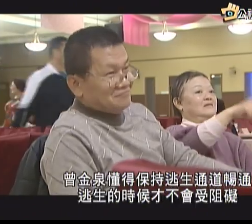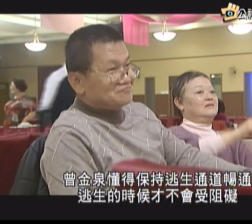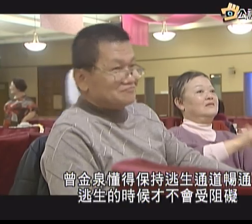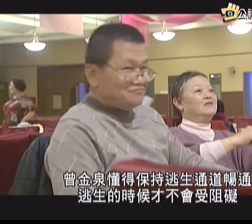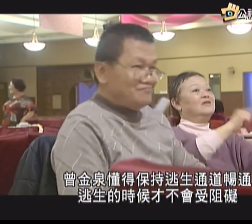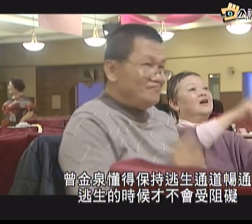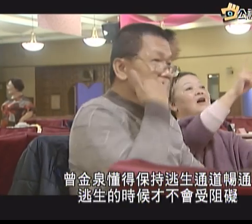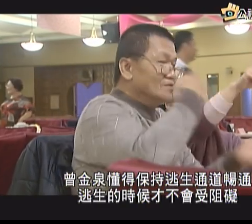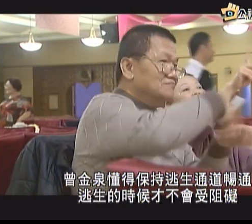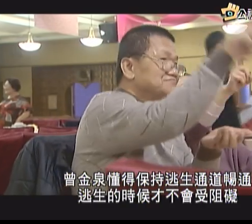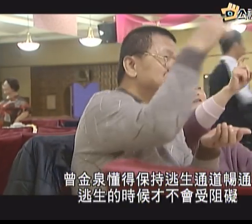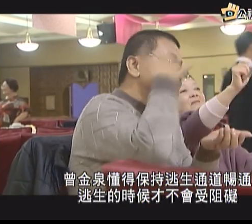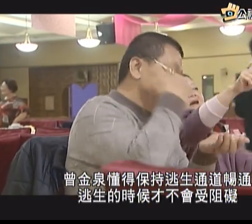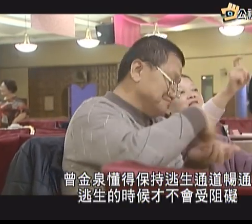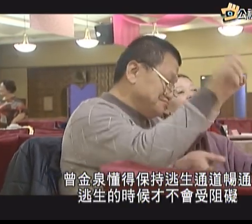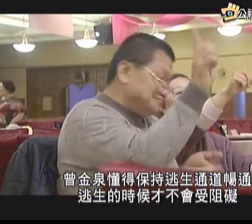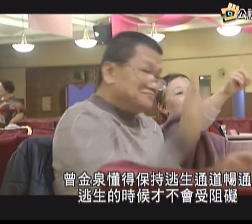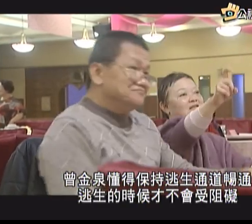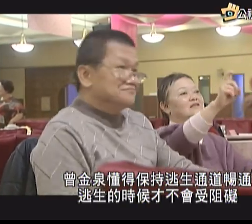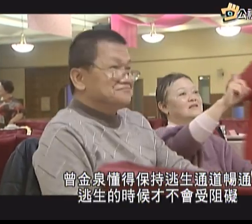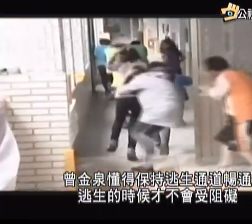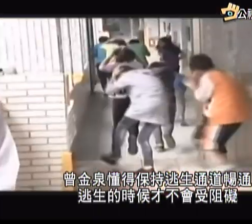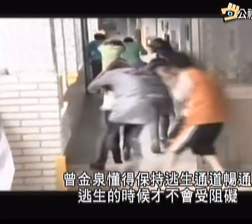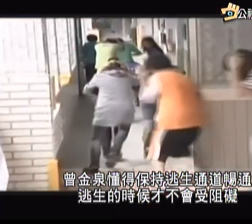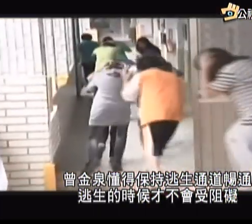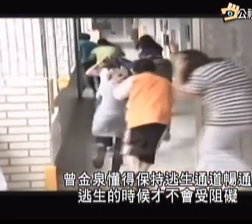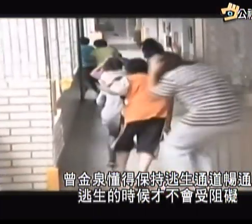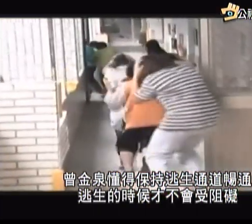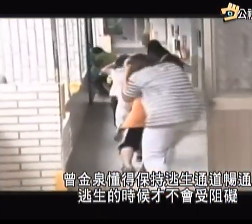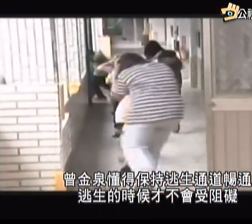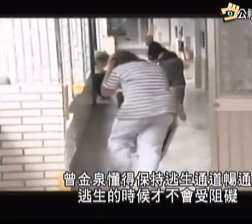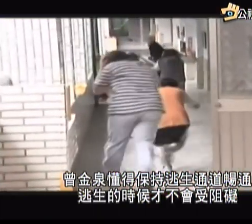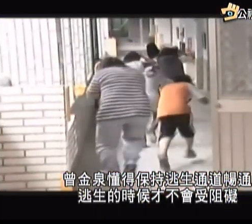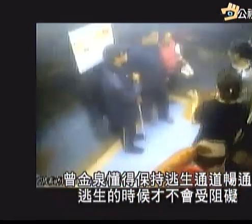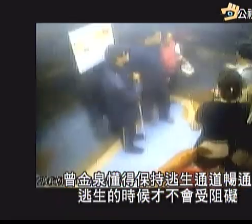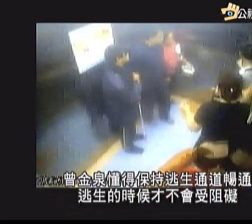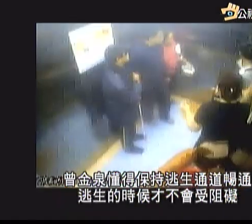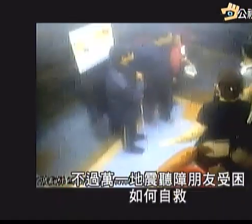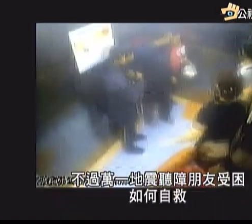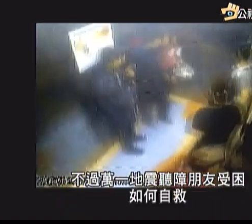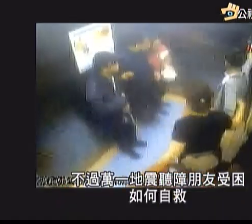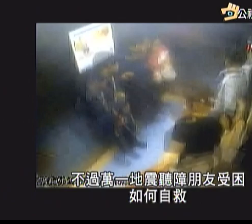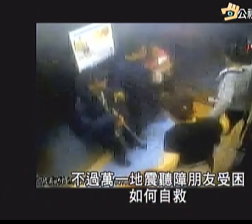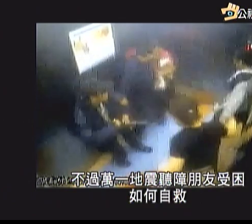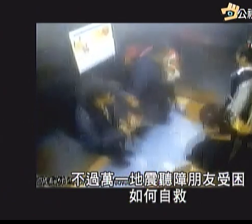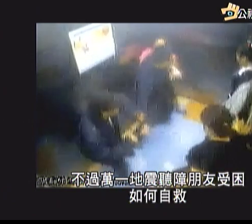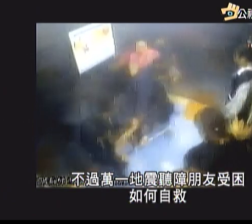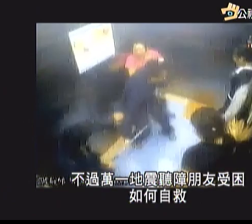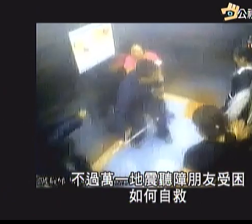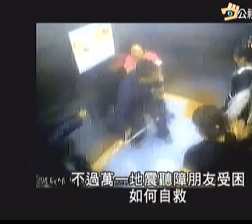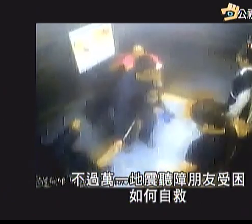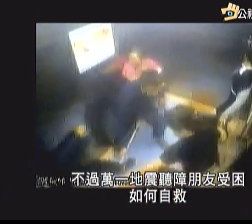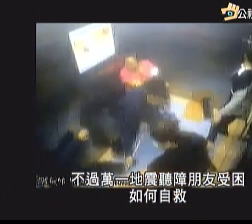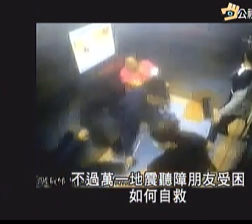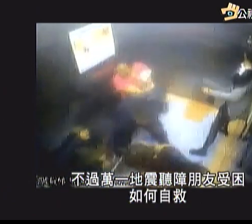泉懂得保持逃生通道畅通，逃生的时候才不会受阻碍。不过万一地震听障朋友受困，如何自